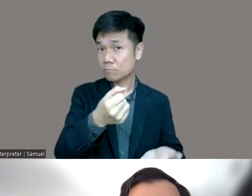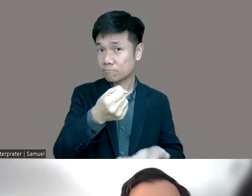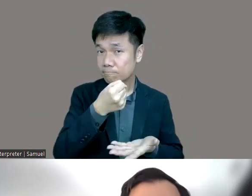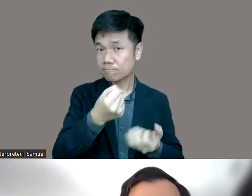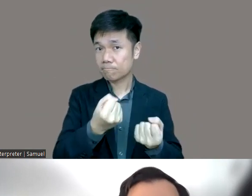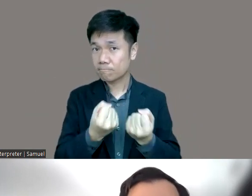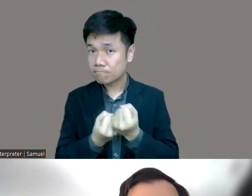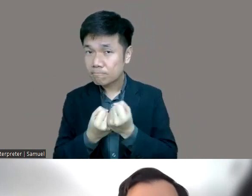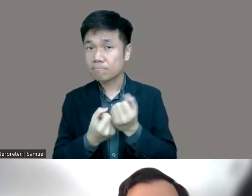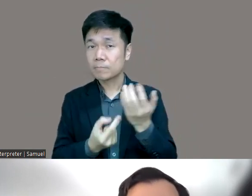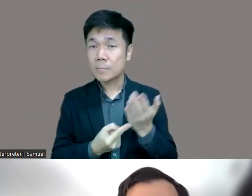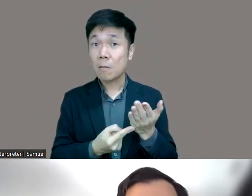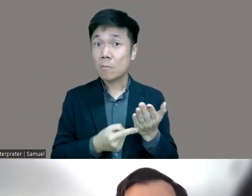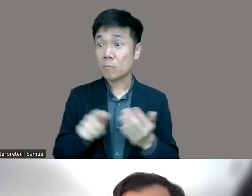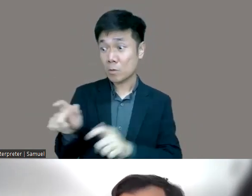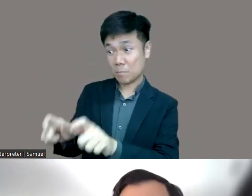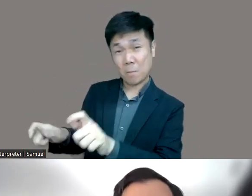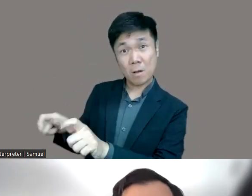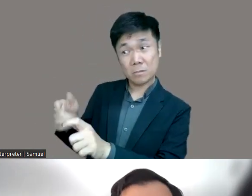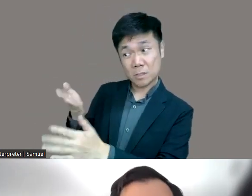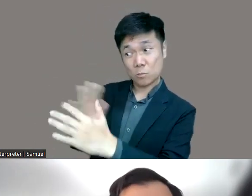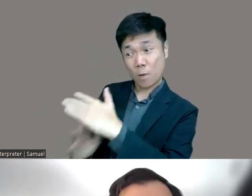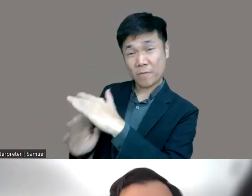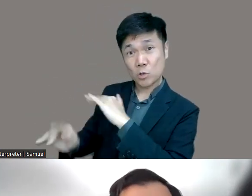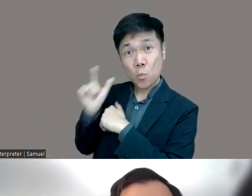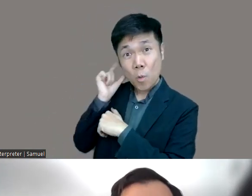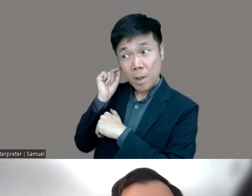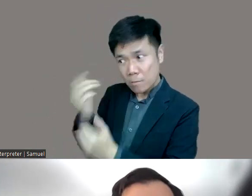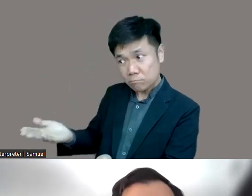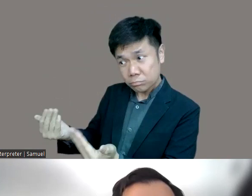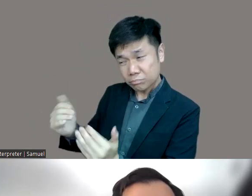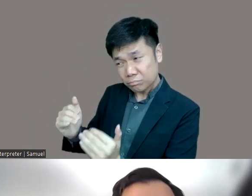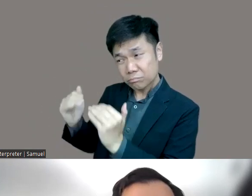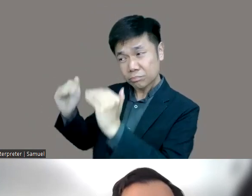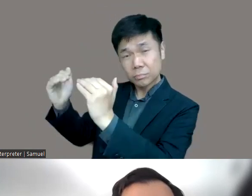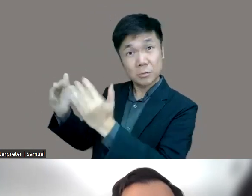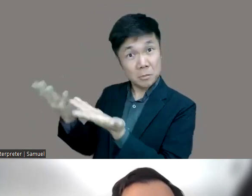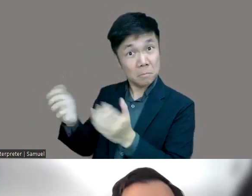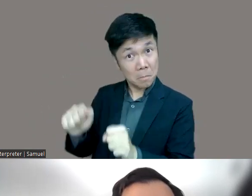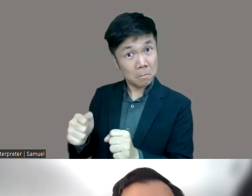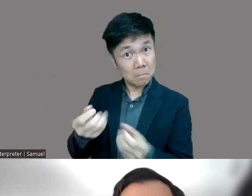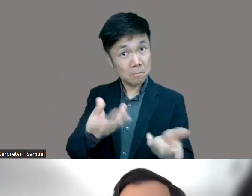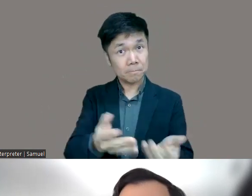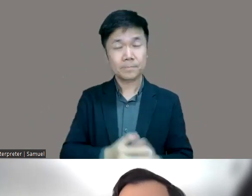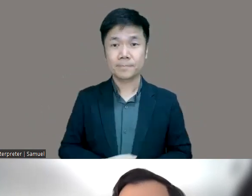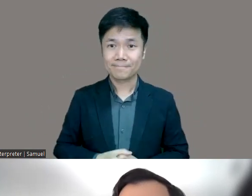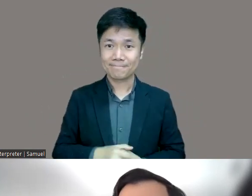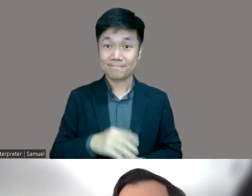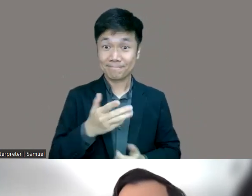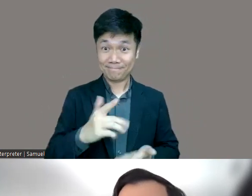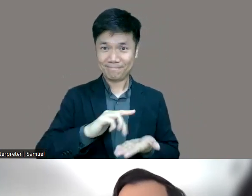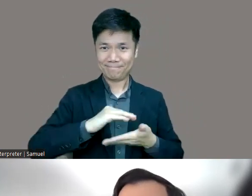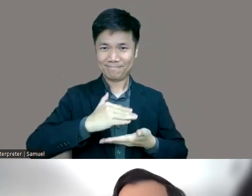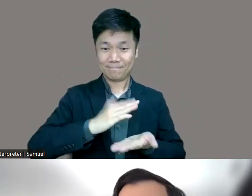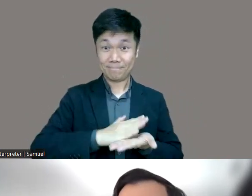soutien technique et financier pour voir comment pouvoir faire revenir ces femmes à leur vie normale? Merci.